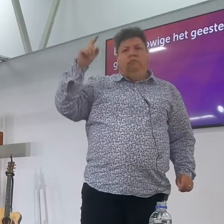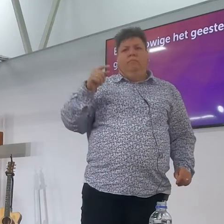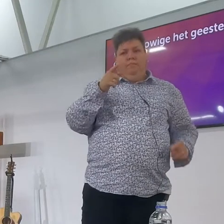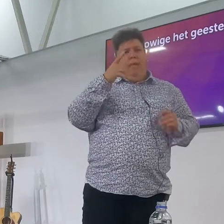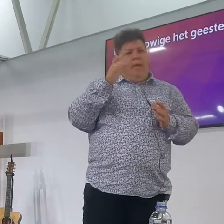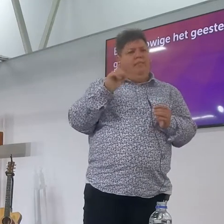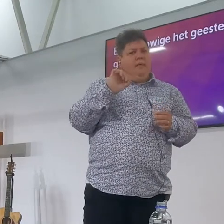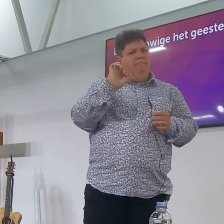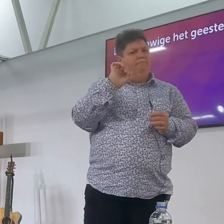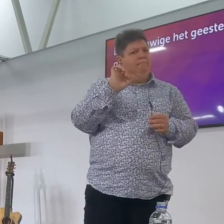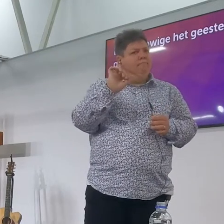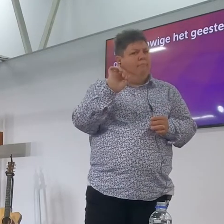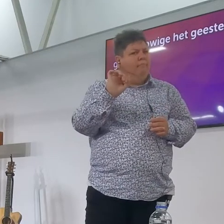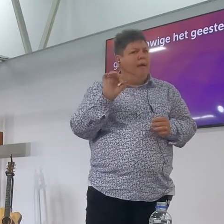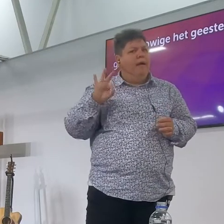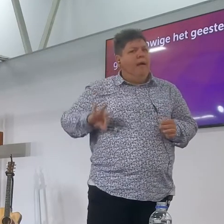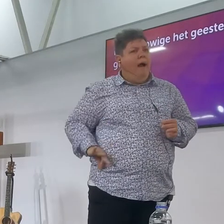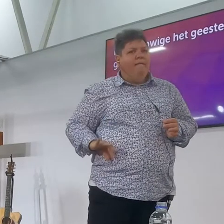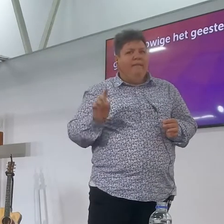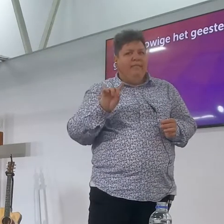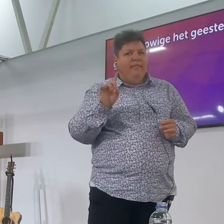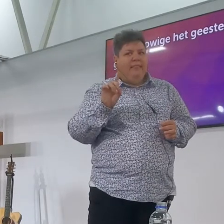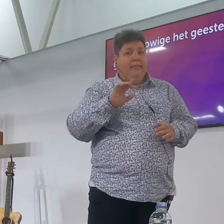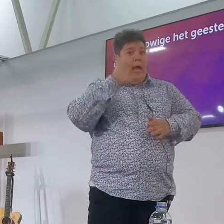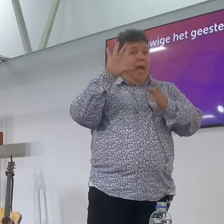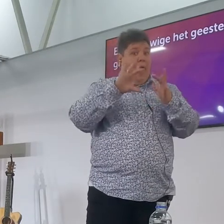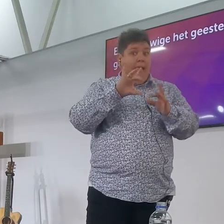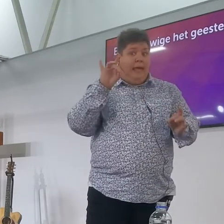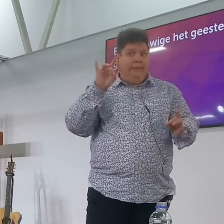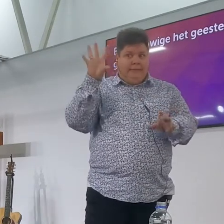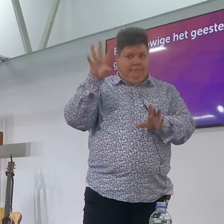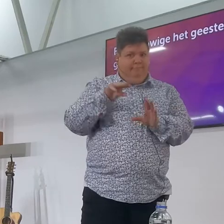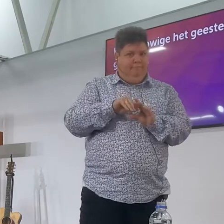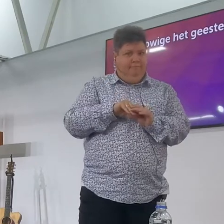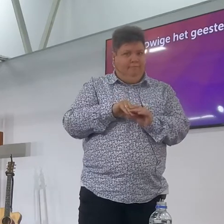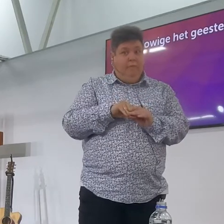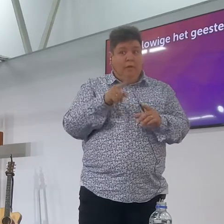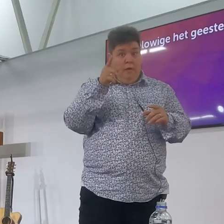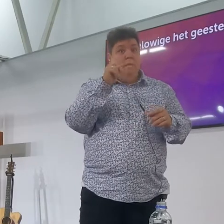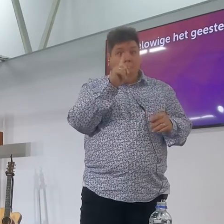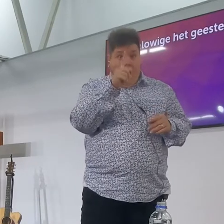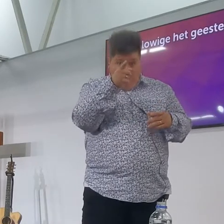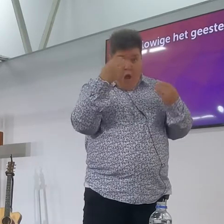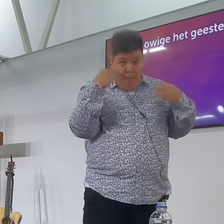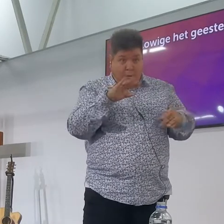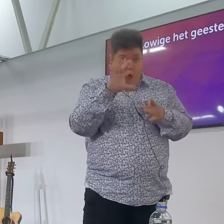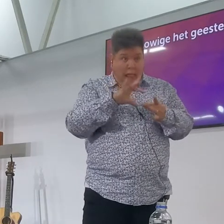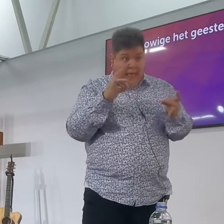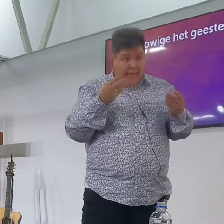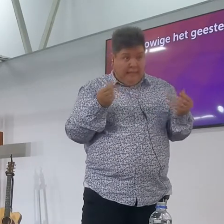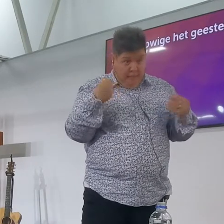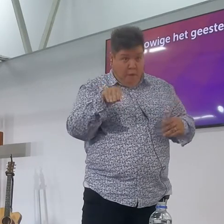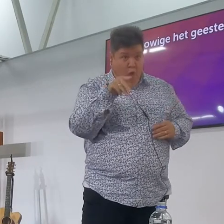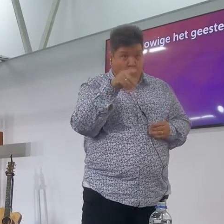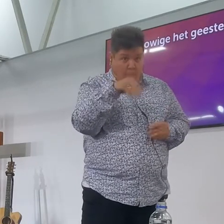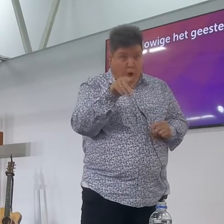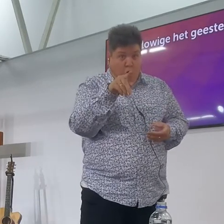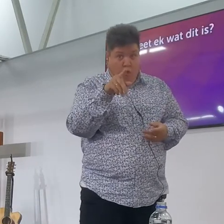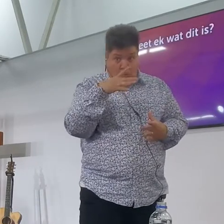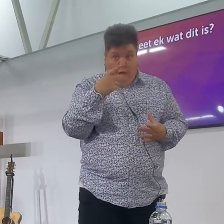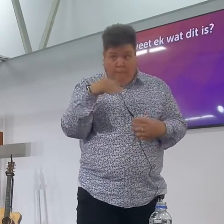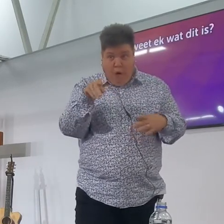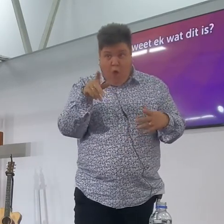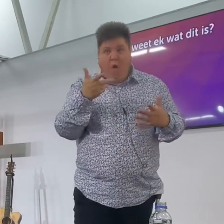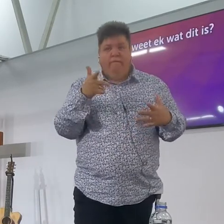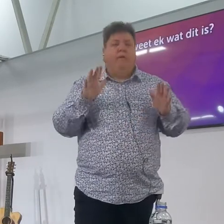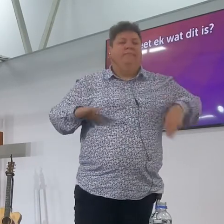jy het gawes, want jy het die Heilige Gees rus jou toe vir gawe. Vraag is of jy dit gebruik of nie, maar jy het geestelike gawes. Nou dit